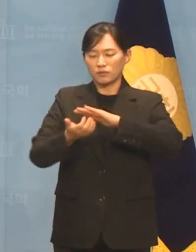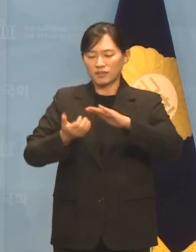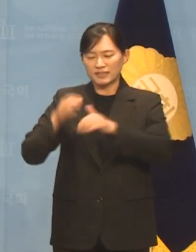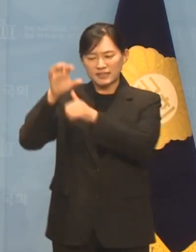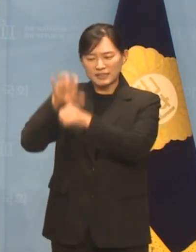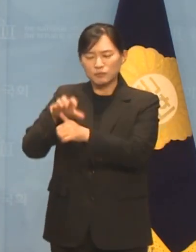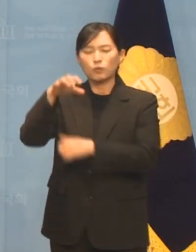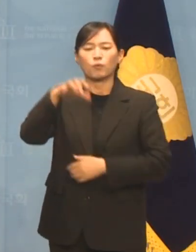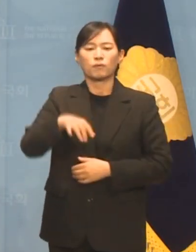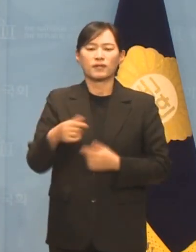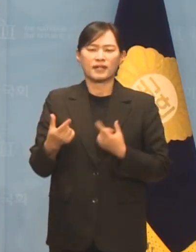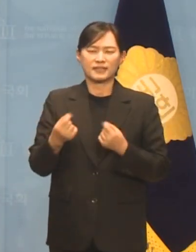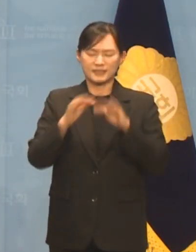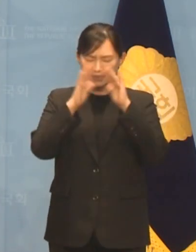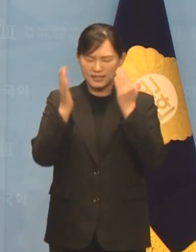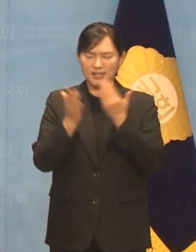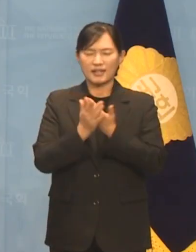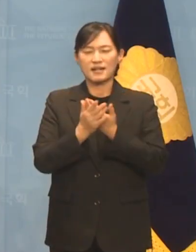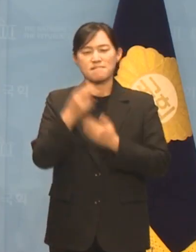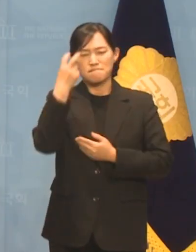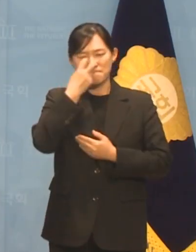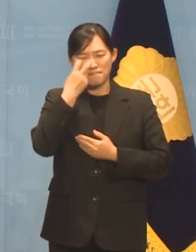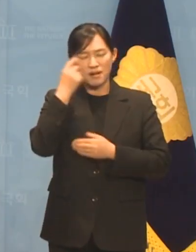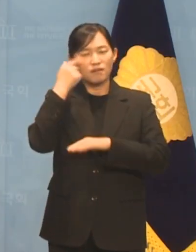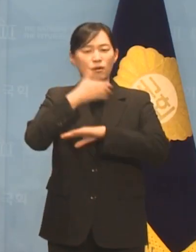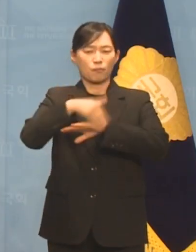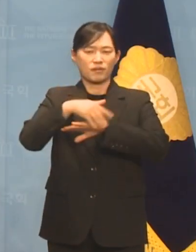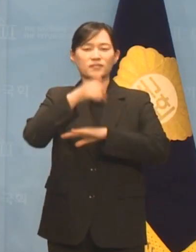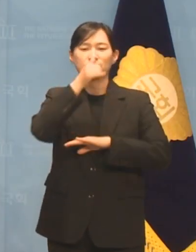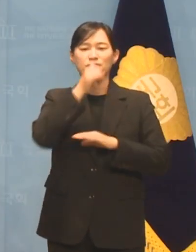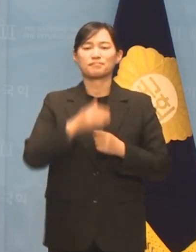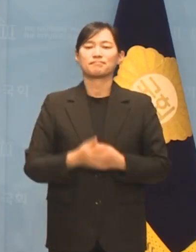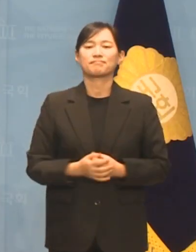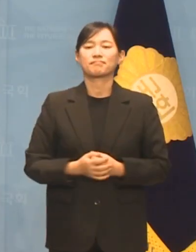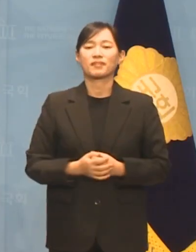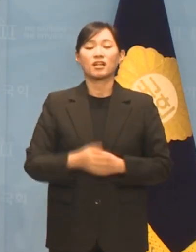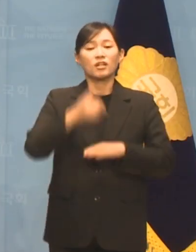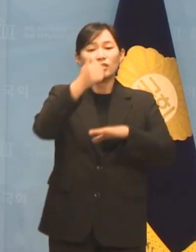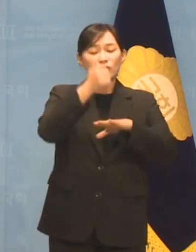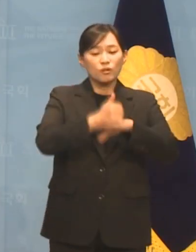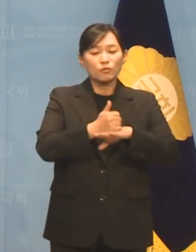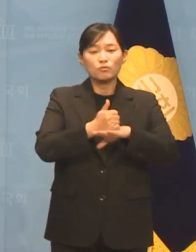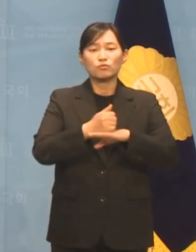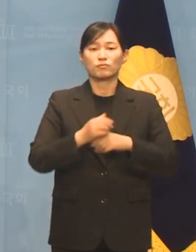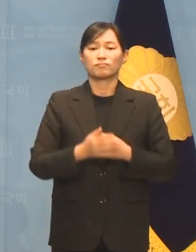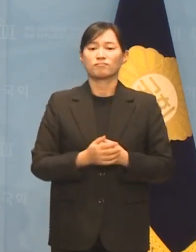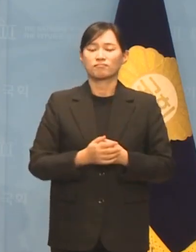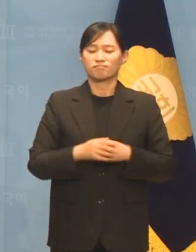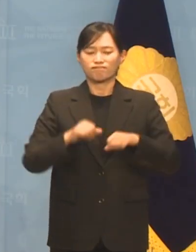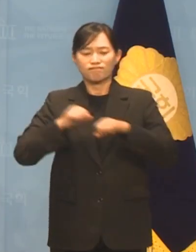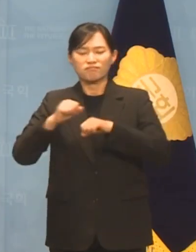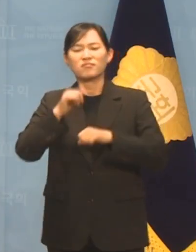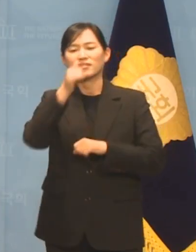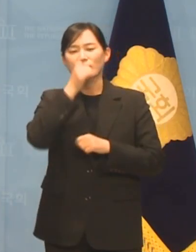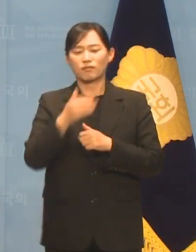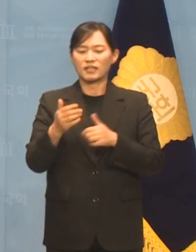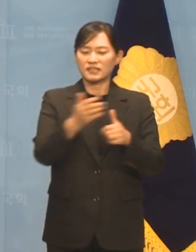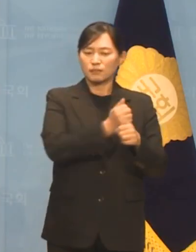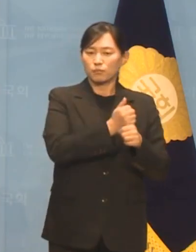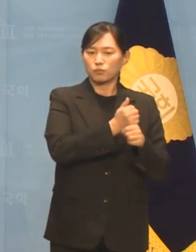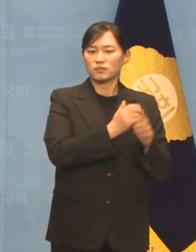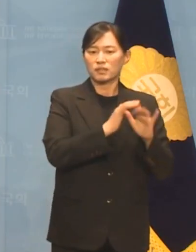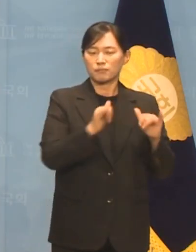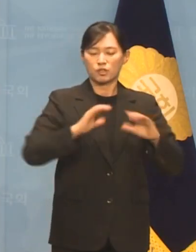구금시설까지 계획적으로 검토된 사실이 밝혀진 것입니다. 결국 방첩사는 실제로 움직였습니다. 체포조가